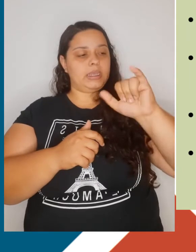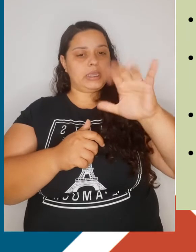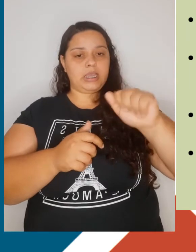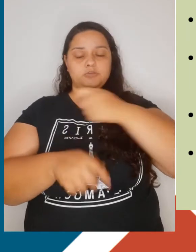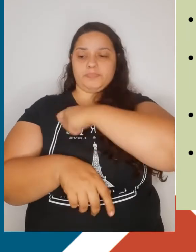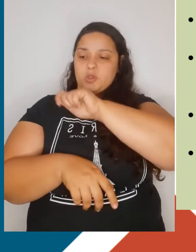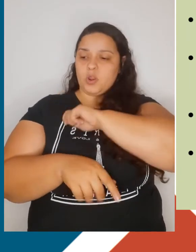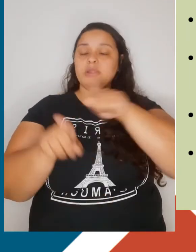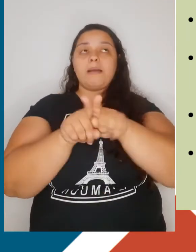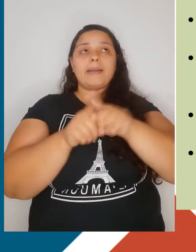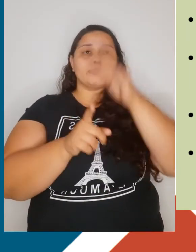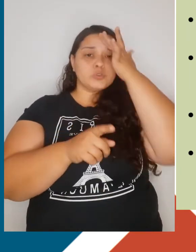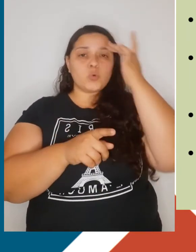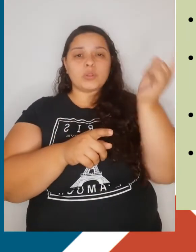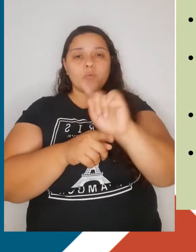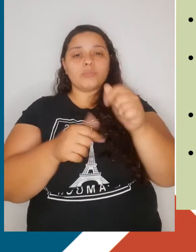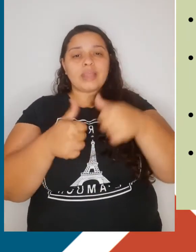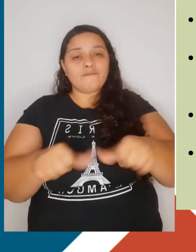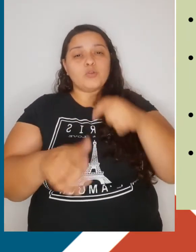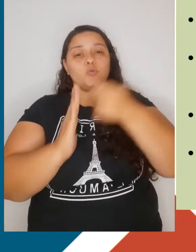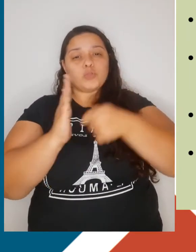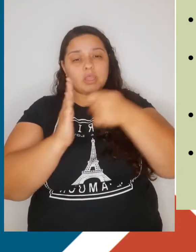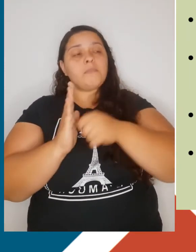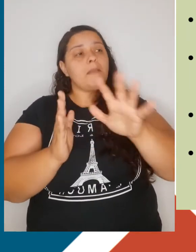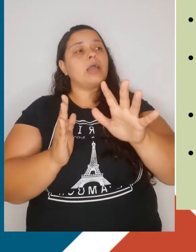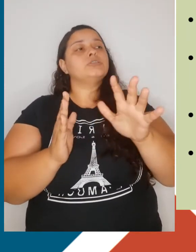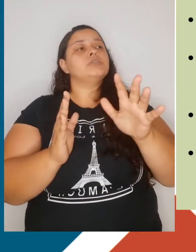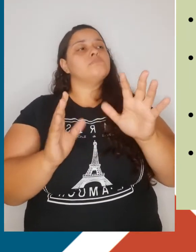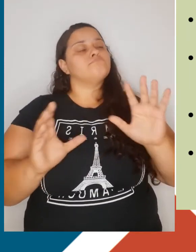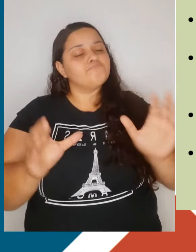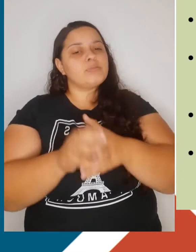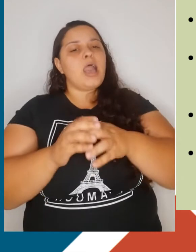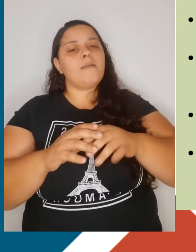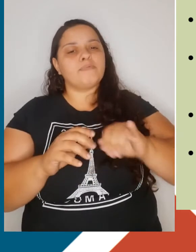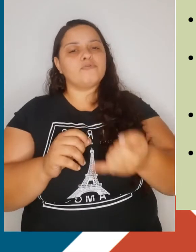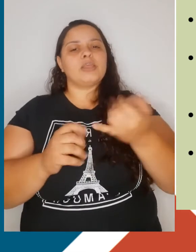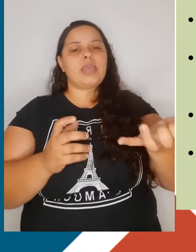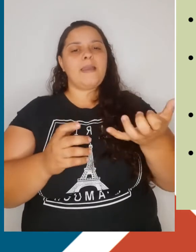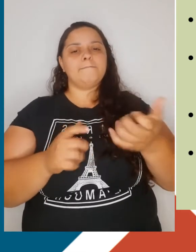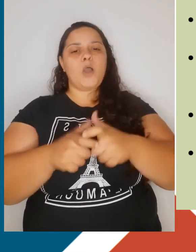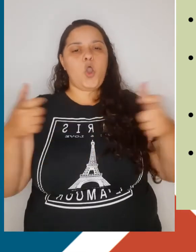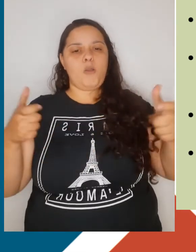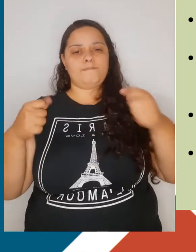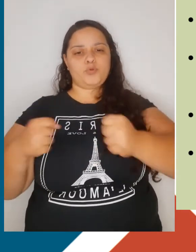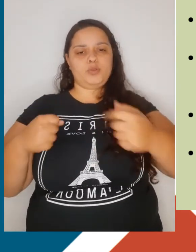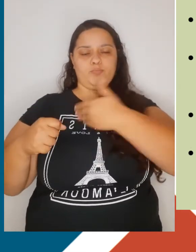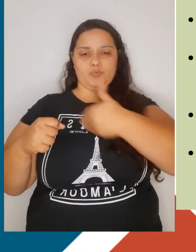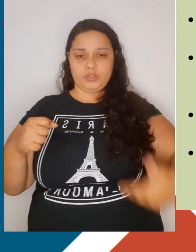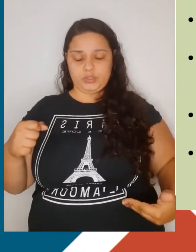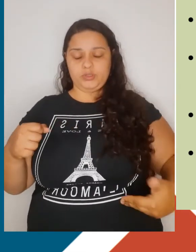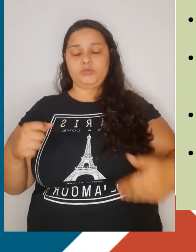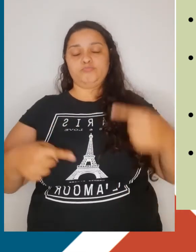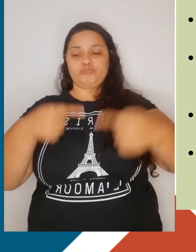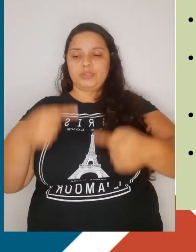que não estavam envolvidos com o comércio acabaram lutando pela emancipação em busca de maior poder político. Além disso,